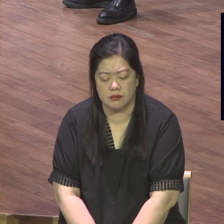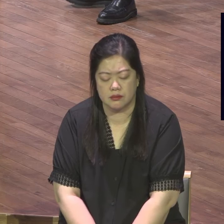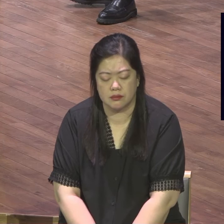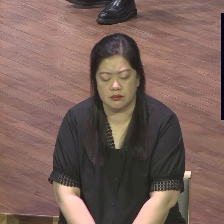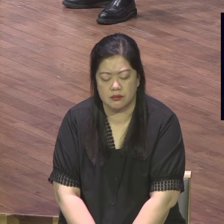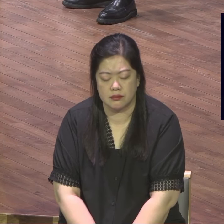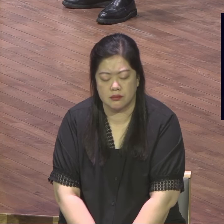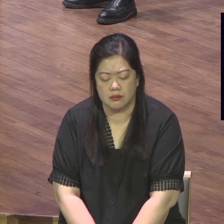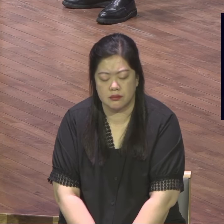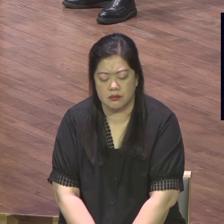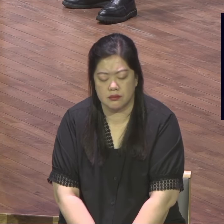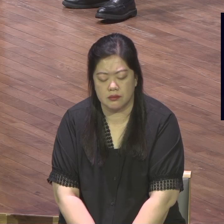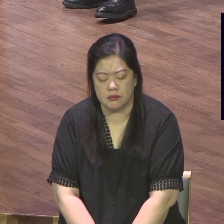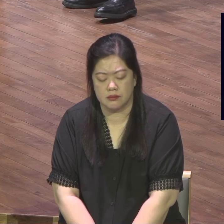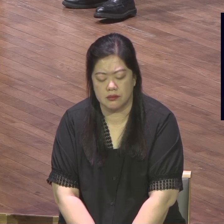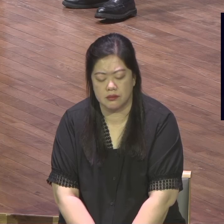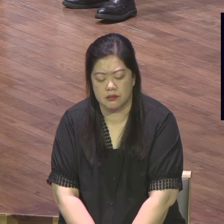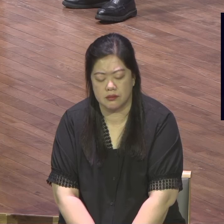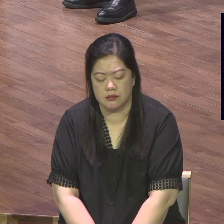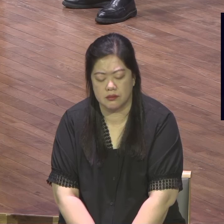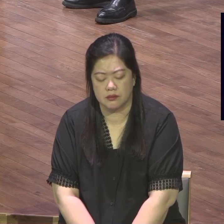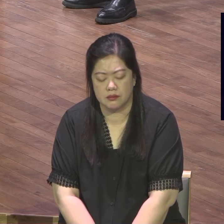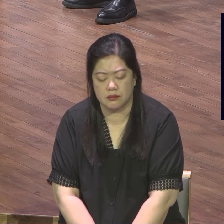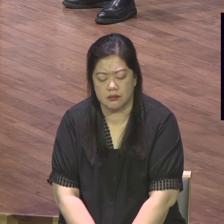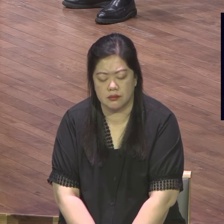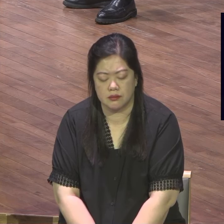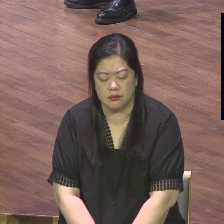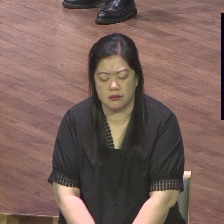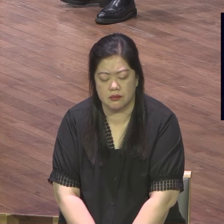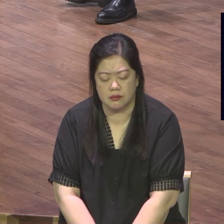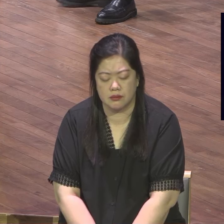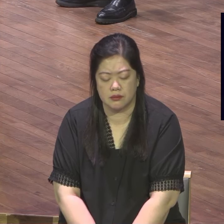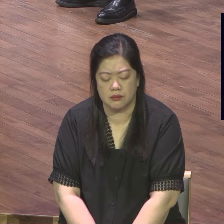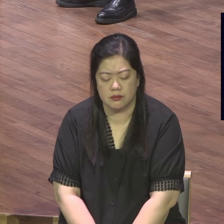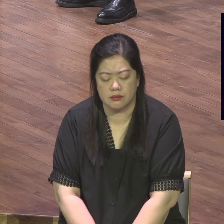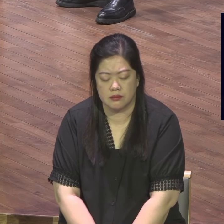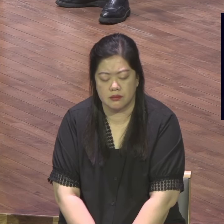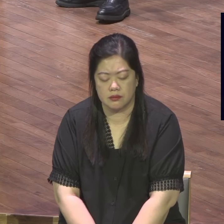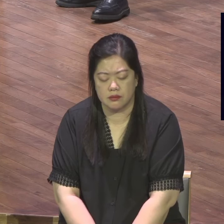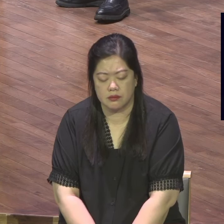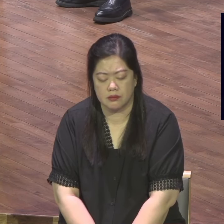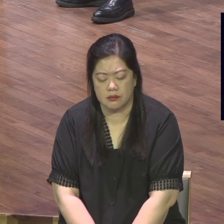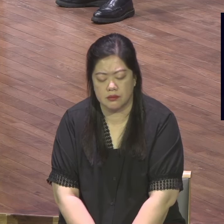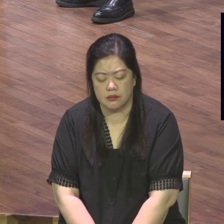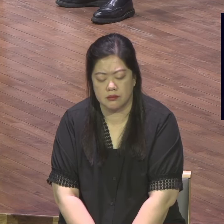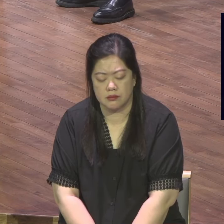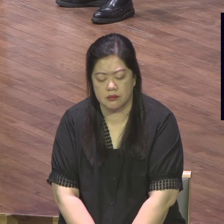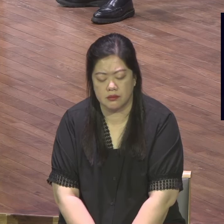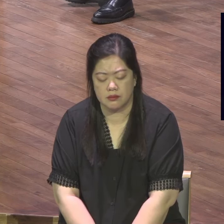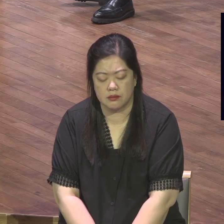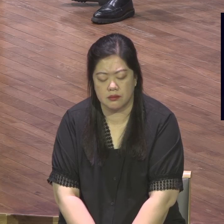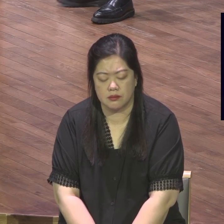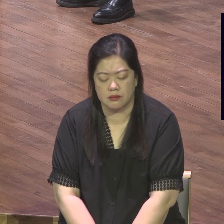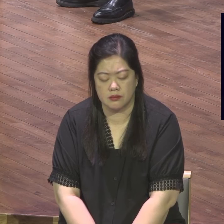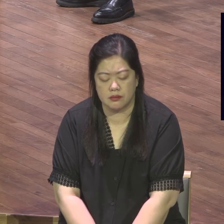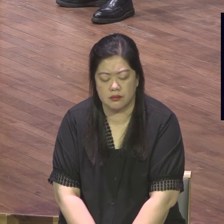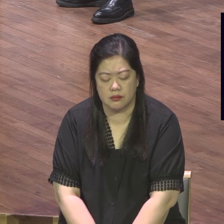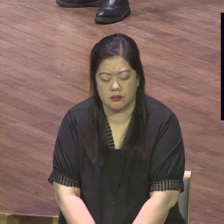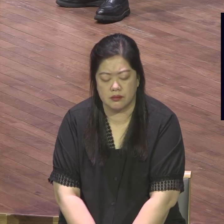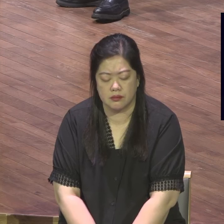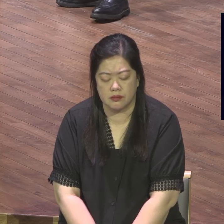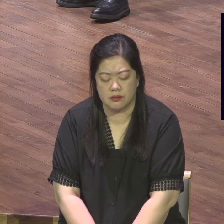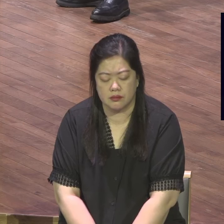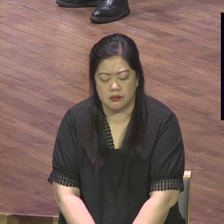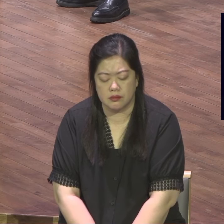역사하여 주시옵소서. 하나님의 구역 성령을 통해서 하나님 우리 예언의 모든 가정과 가문의 그 장막터가